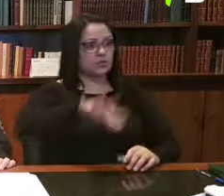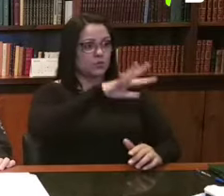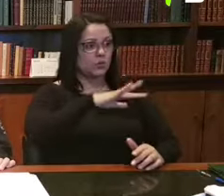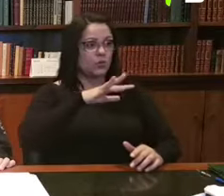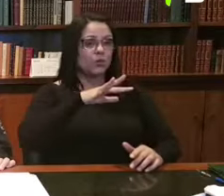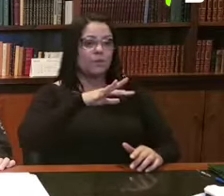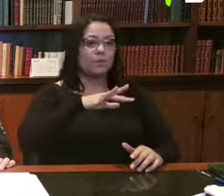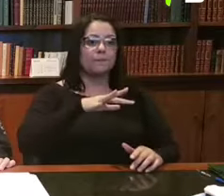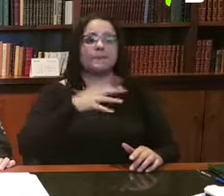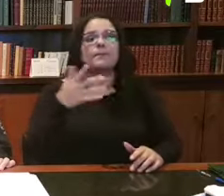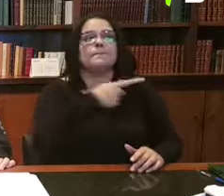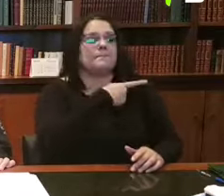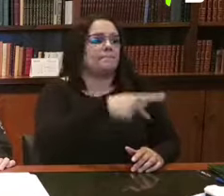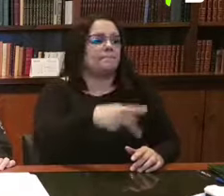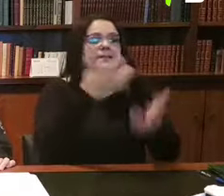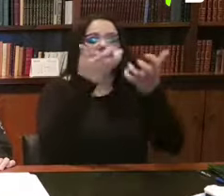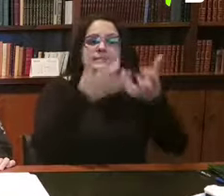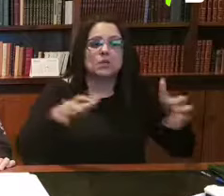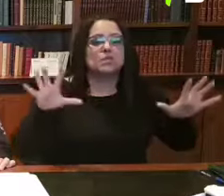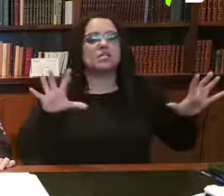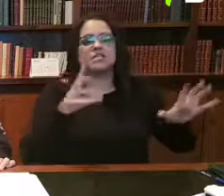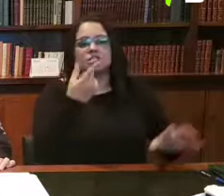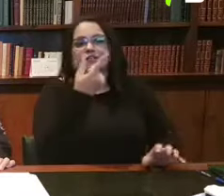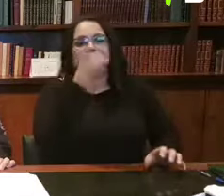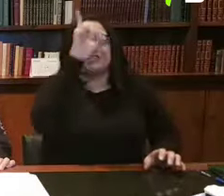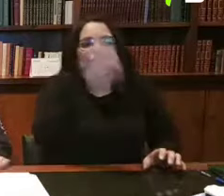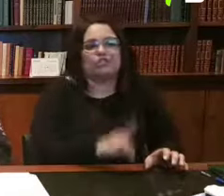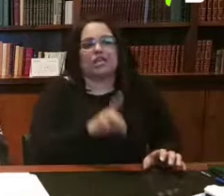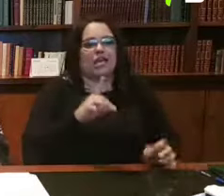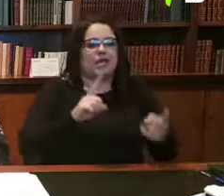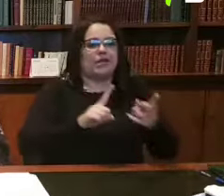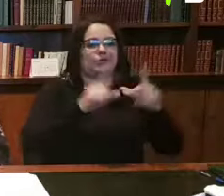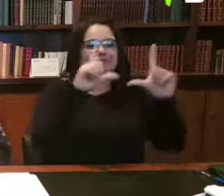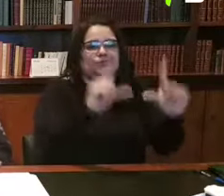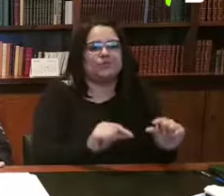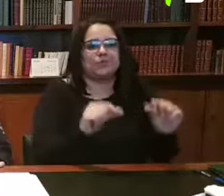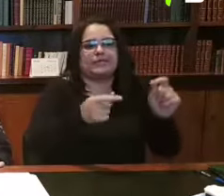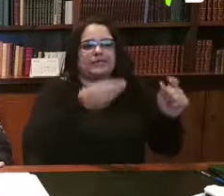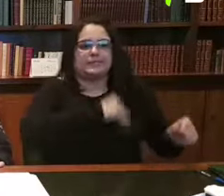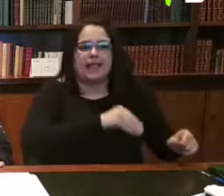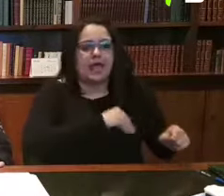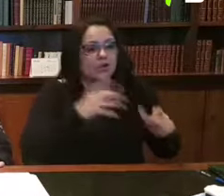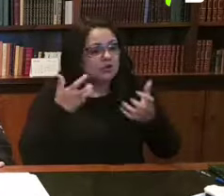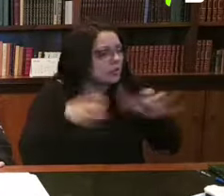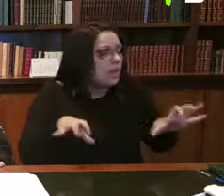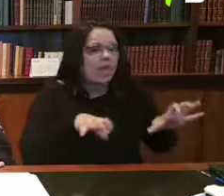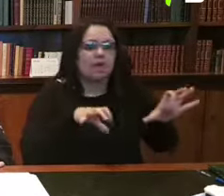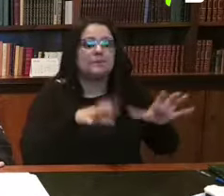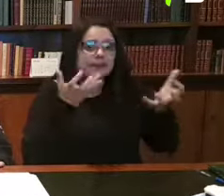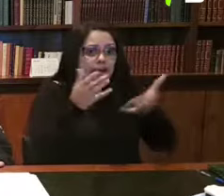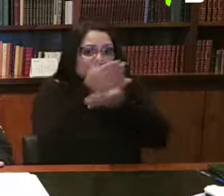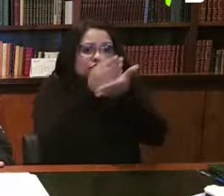que o seu presente não quis atingir o direito adquirido reduzir salário de ninguém mas aceitou que houvesse um